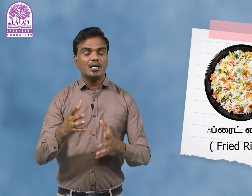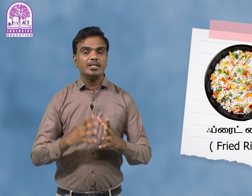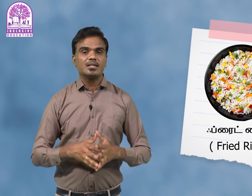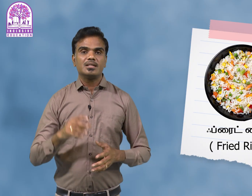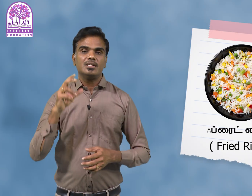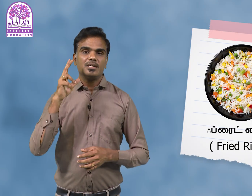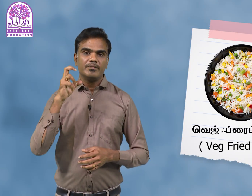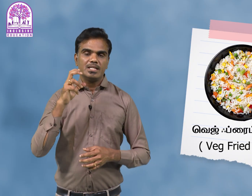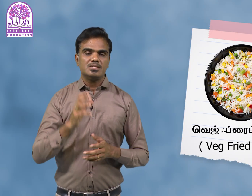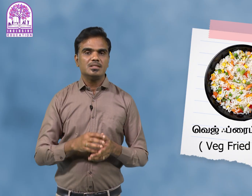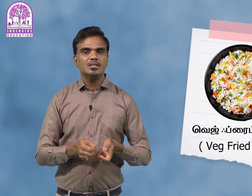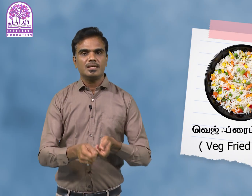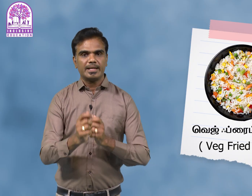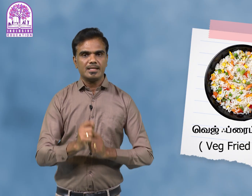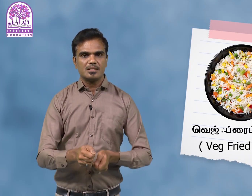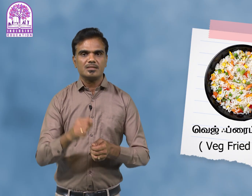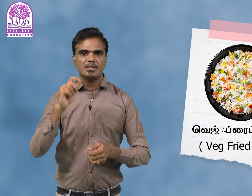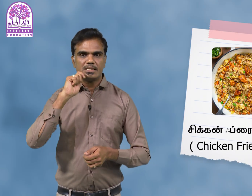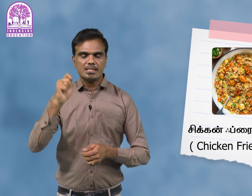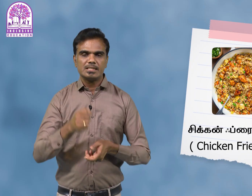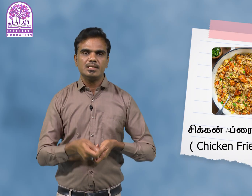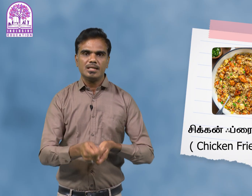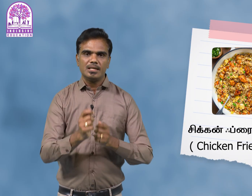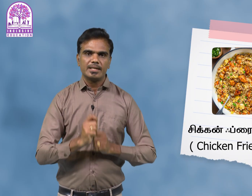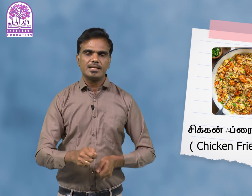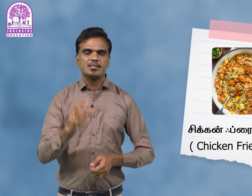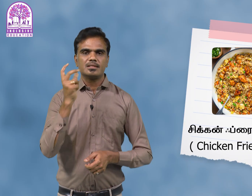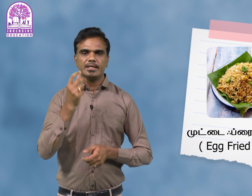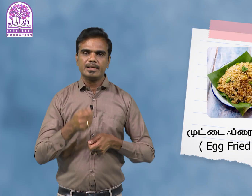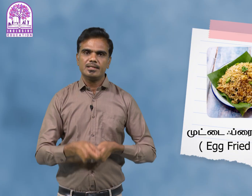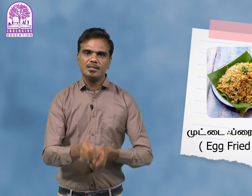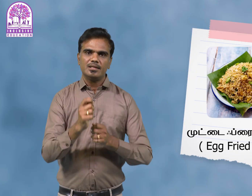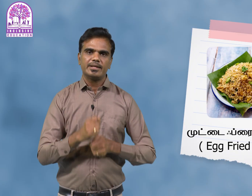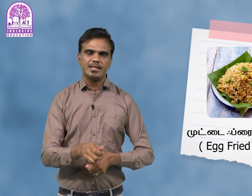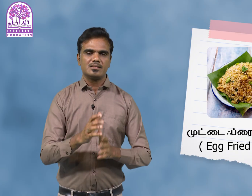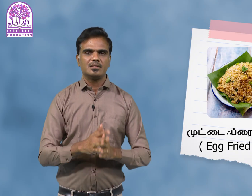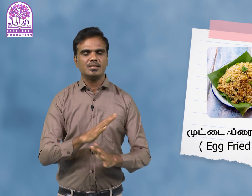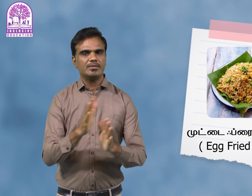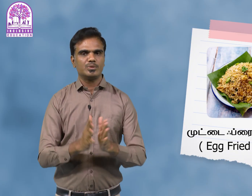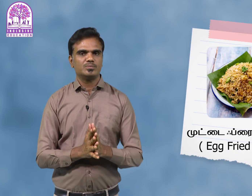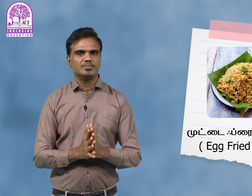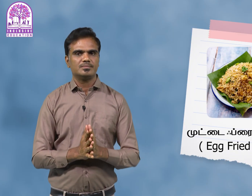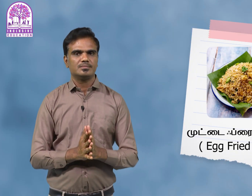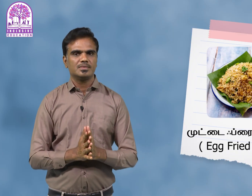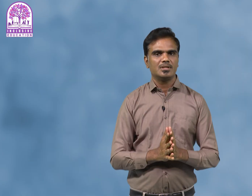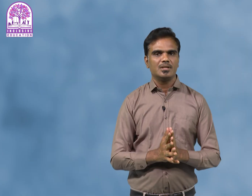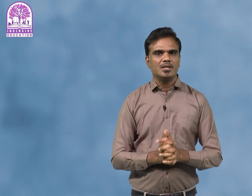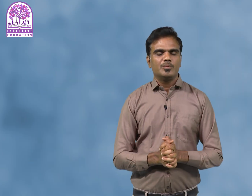அதுலேயும் என்னாக்குன்னா வெஜ்ஜு ரைஸு, சிக்கன் ரைஸு, எக்கு ரைஸு இதெல்லாம் வந்துடும்.